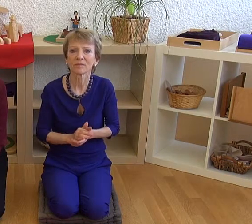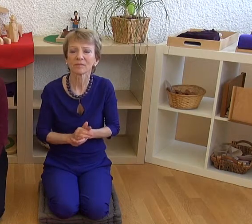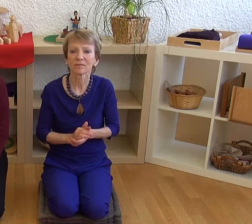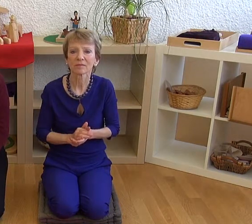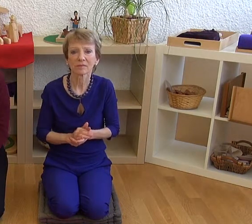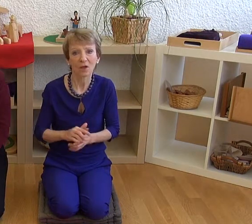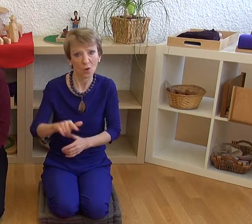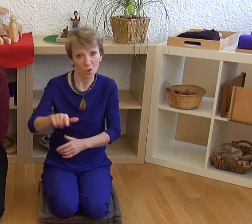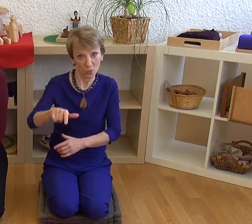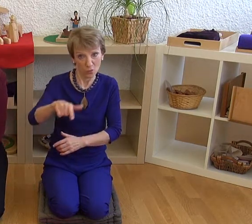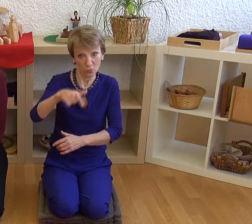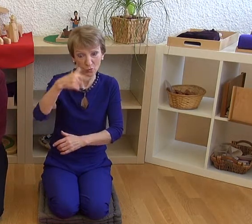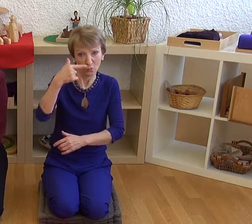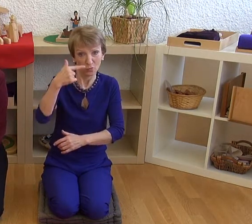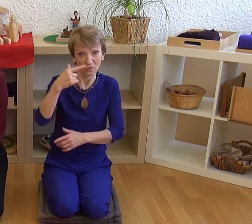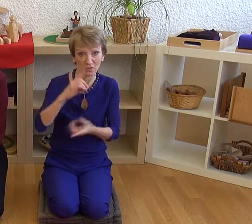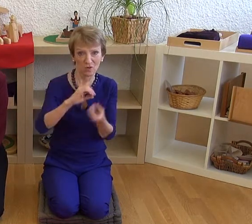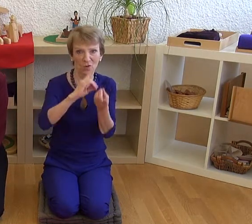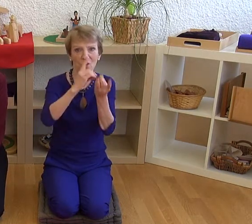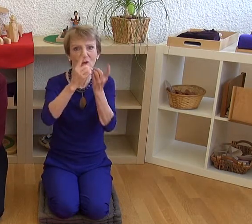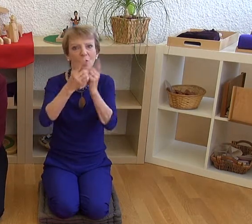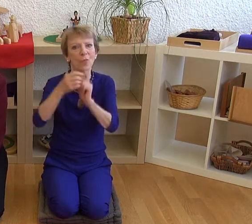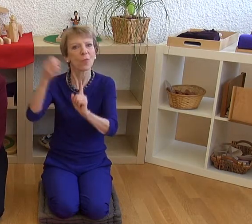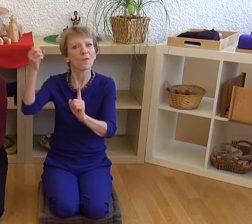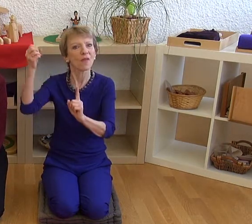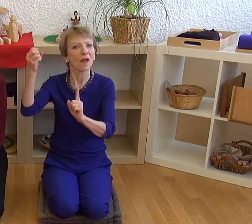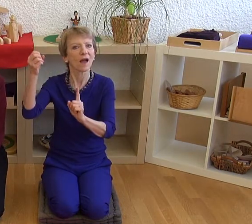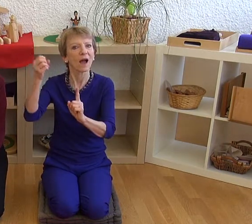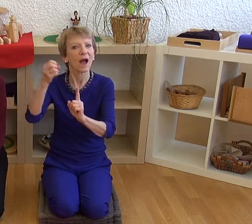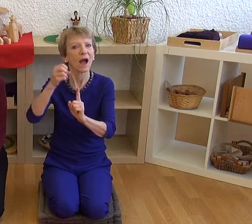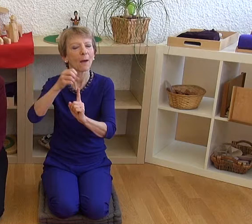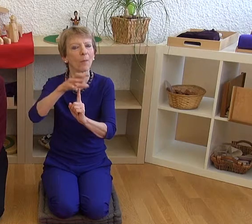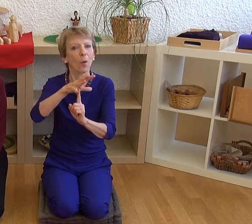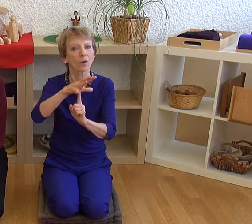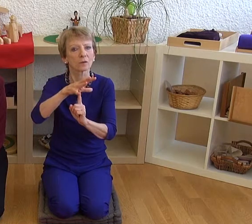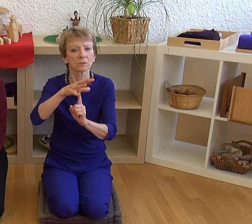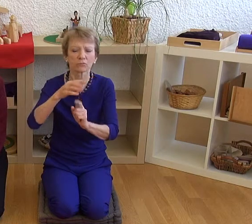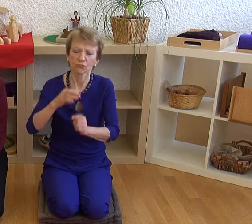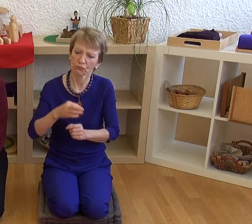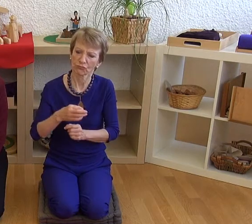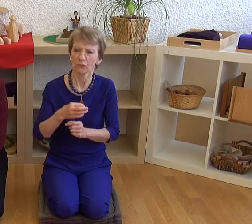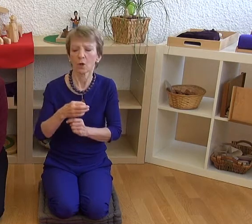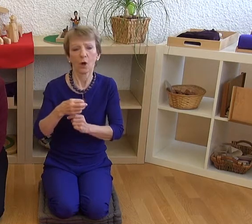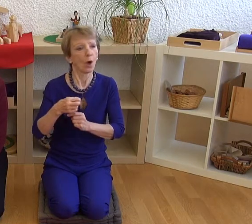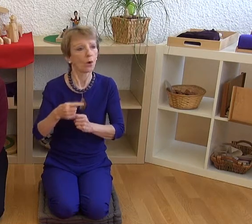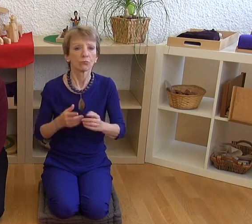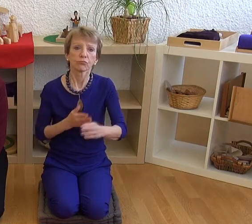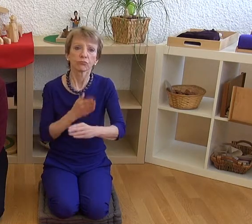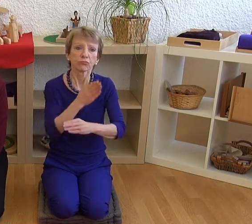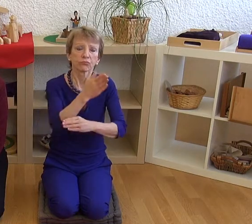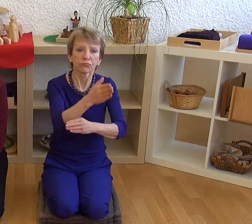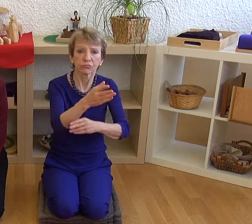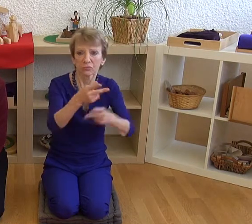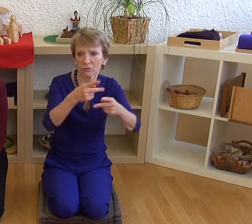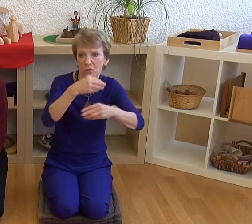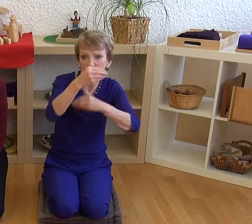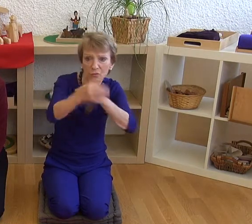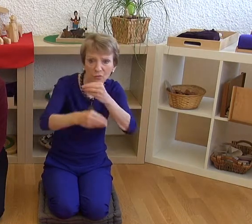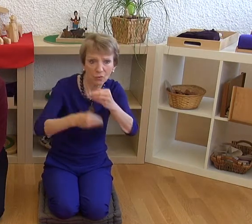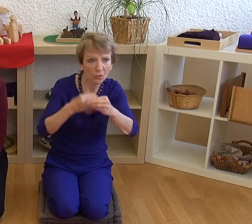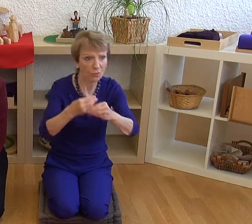Les 12 sont devenus des apôtres. Ils ont voyagé dans le monde entier pour raconter cette